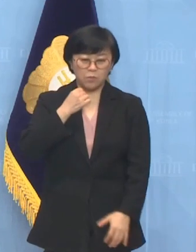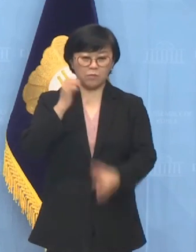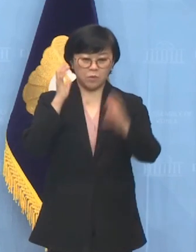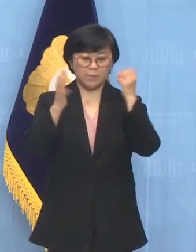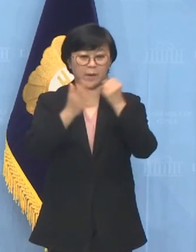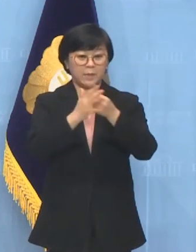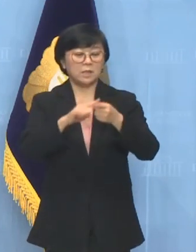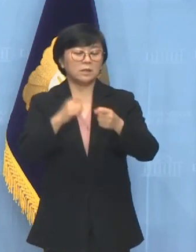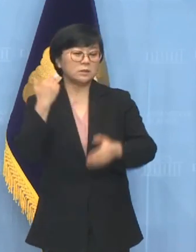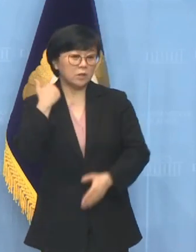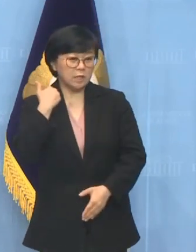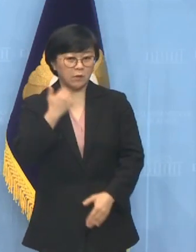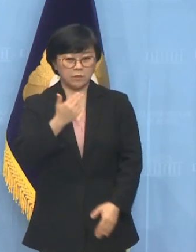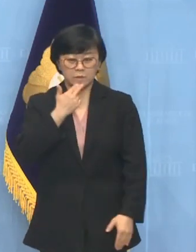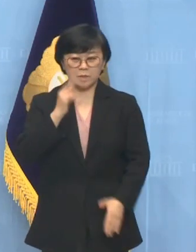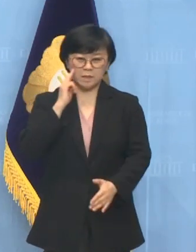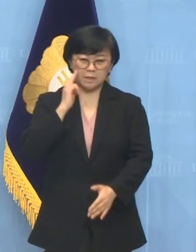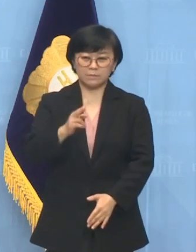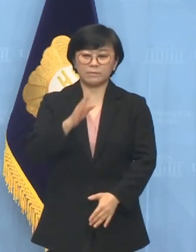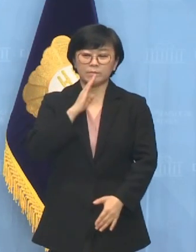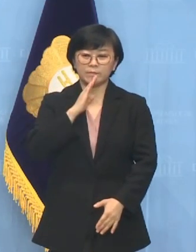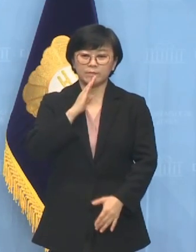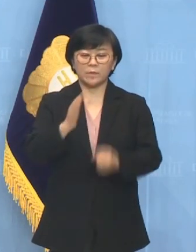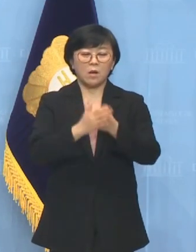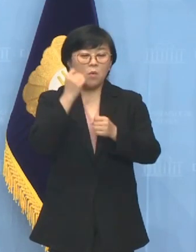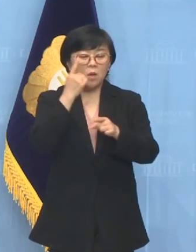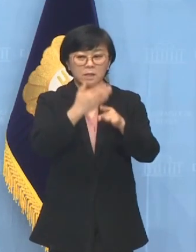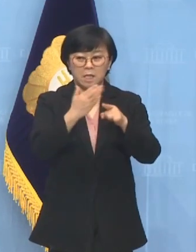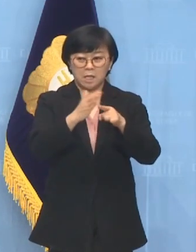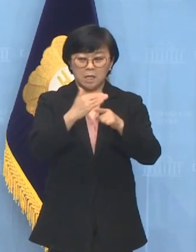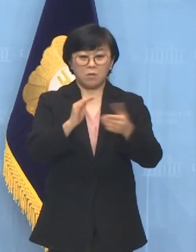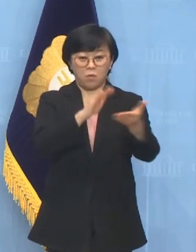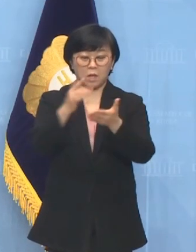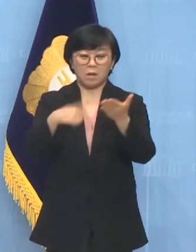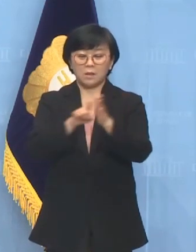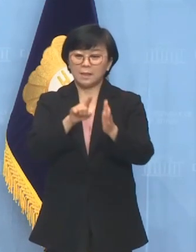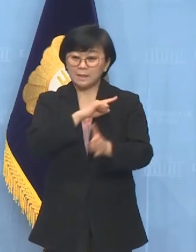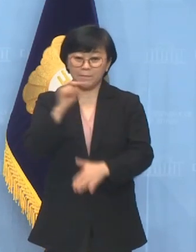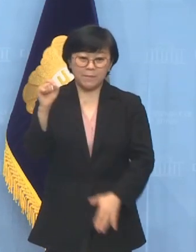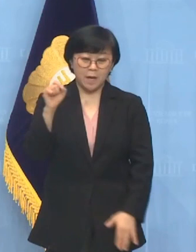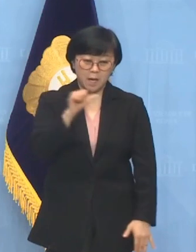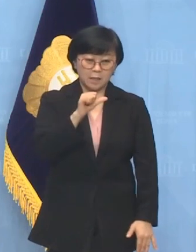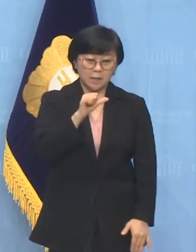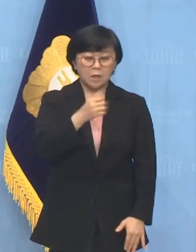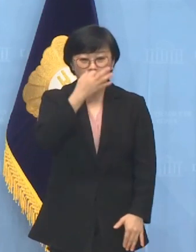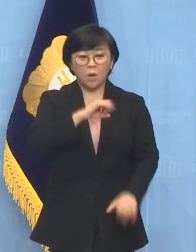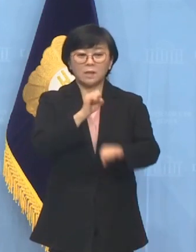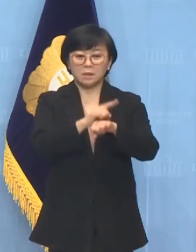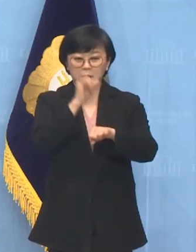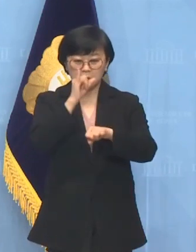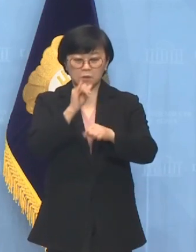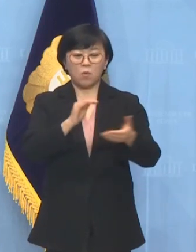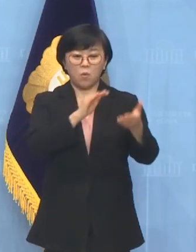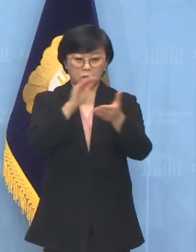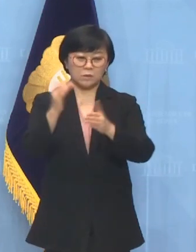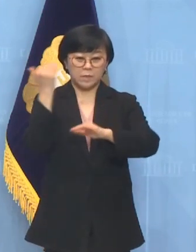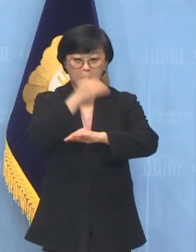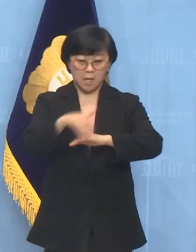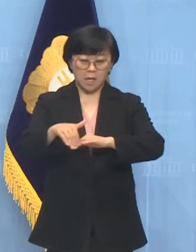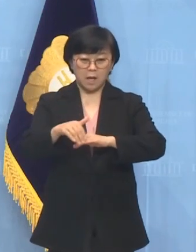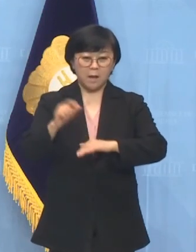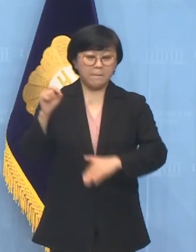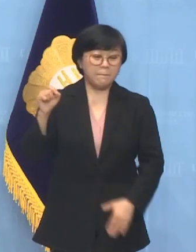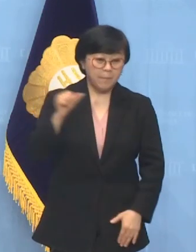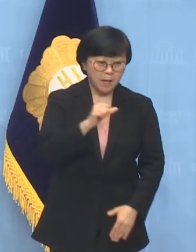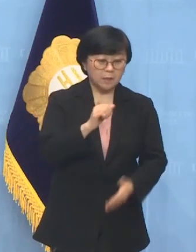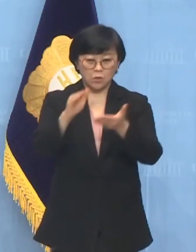그중에서도 전세난이 지금 매우 심각한데요. 전세나 월세 물량을 공급하기에 가장 빠른 속도로 실효성 있는 공급 대책이 아닌가 해서